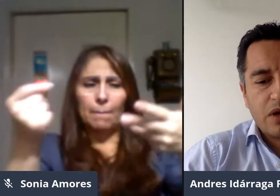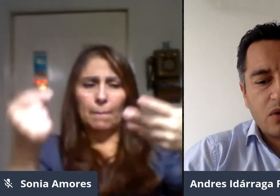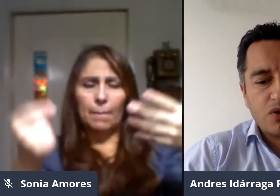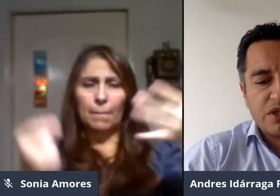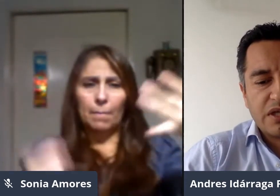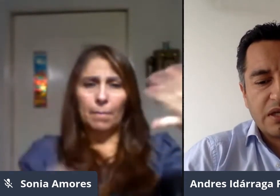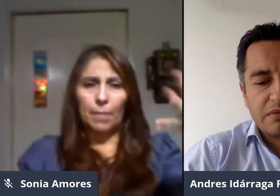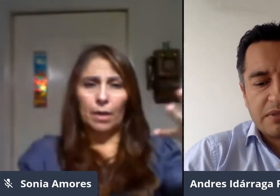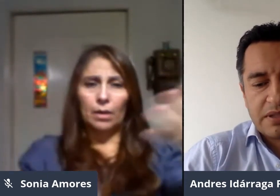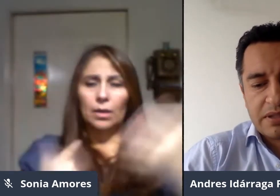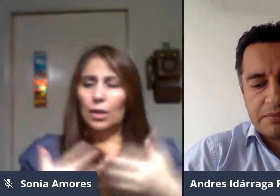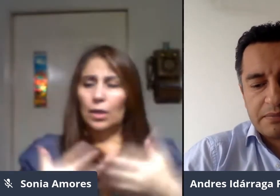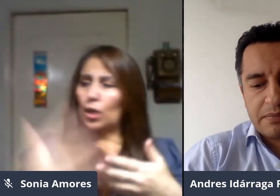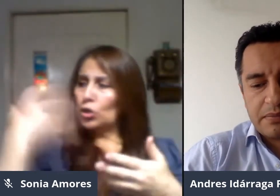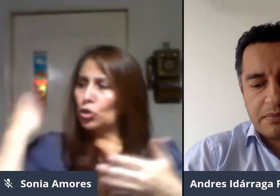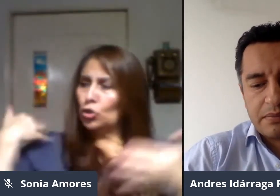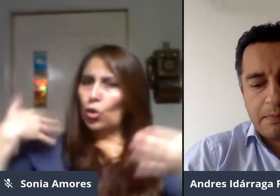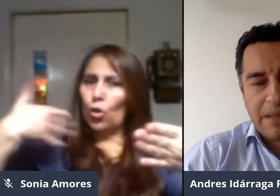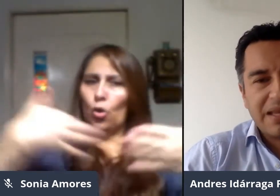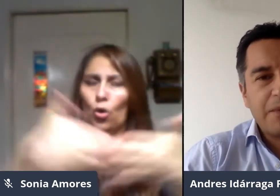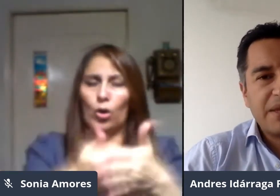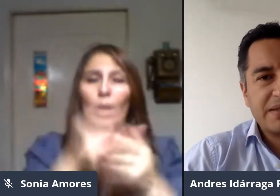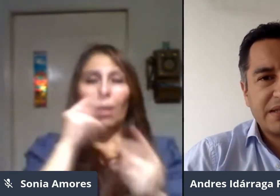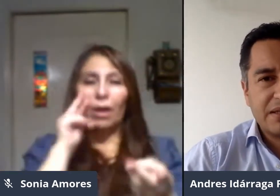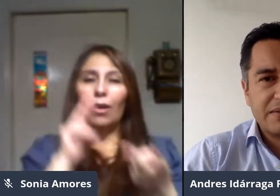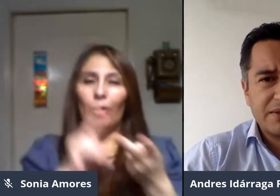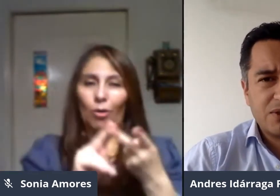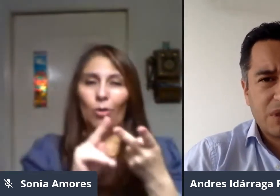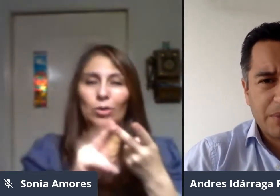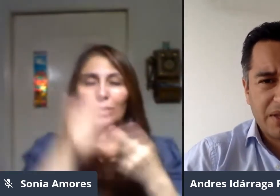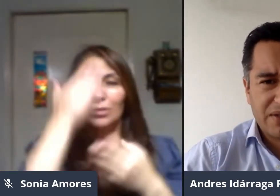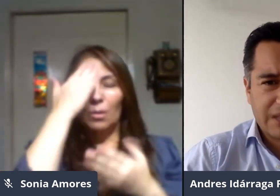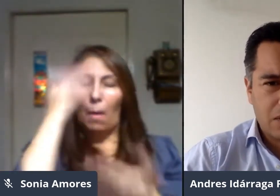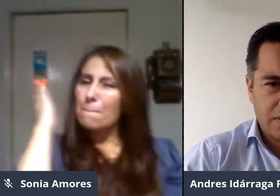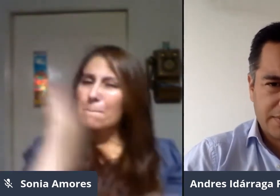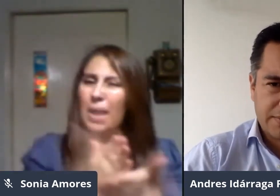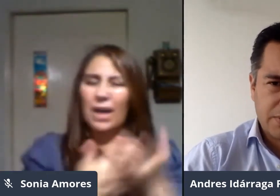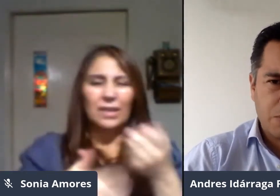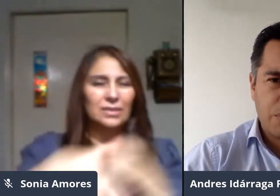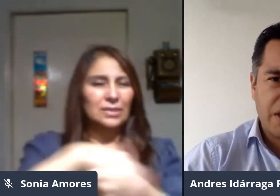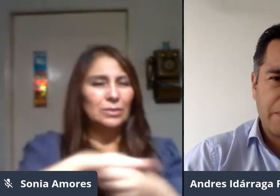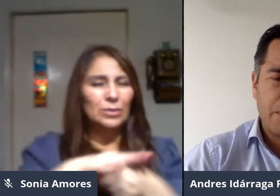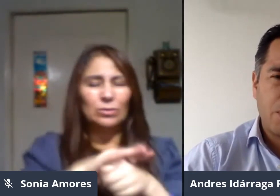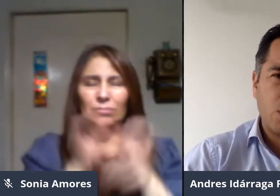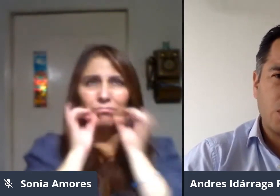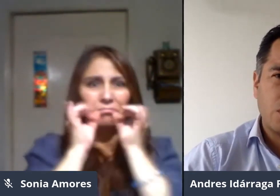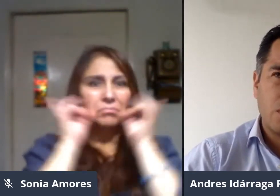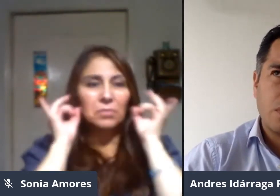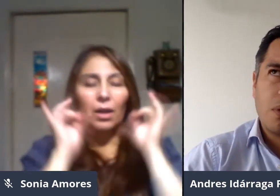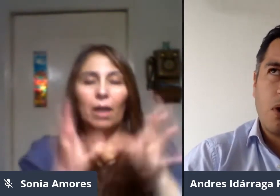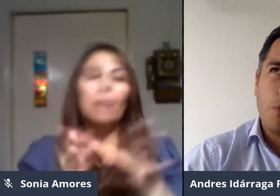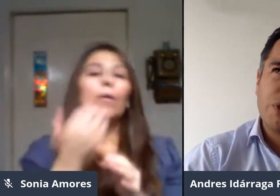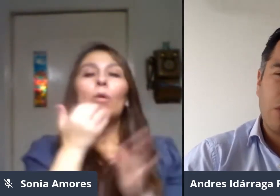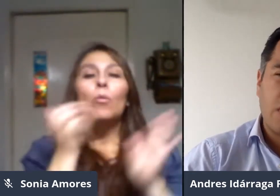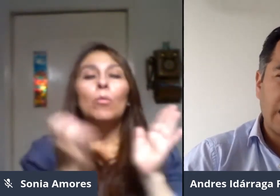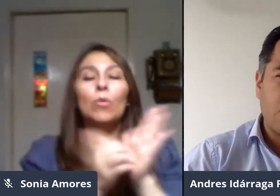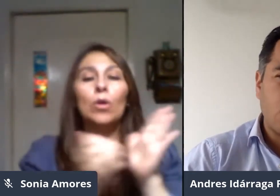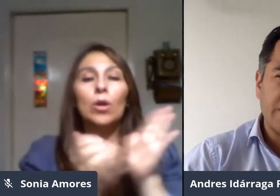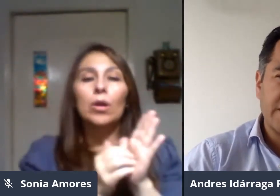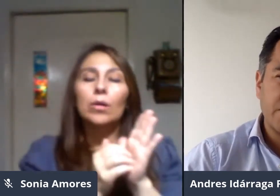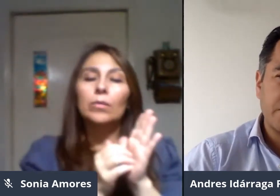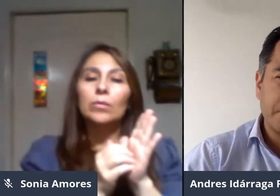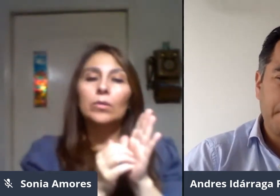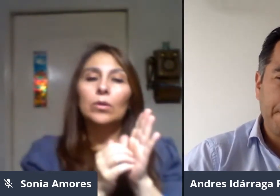en la historia conocida de pandemias que han sido también devastadoras, como por ejemplo producto o posterior